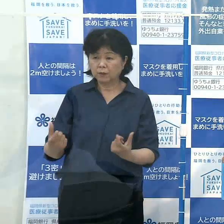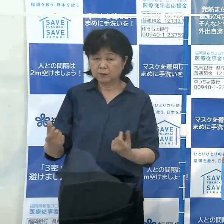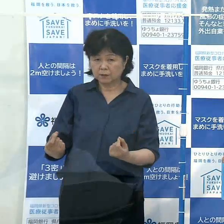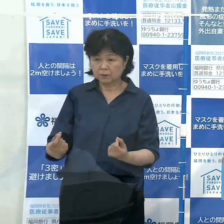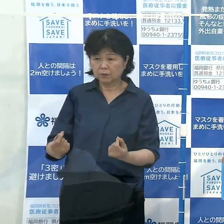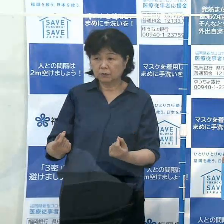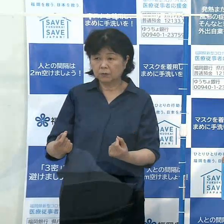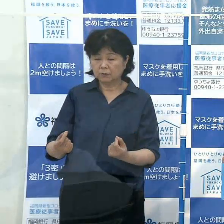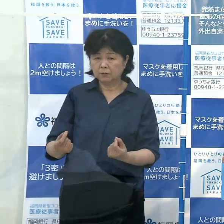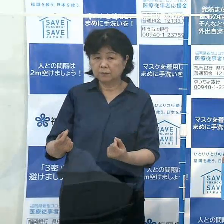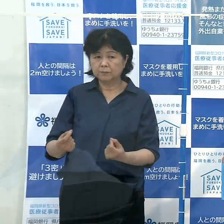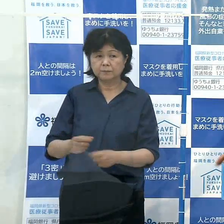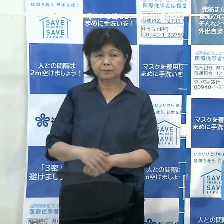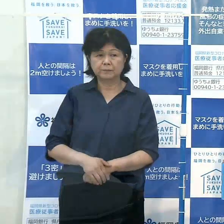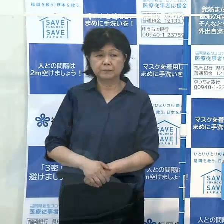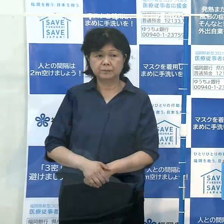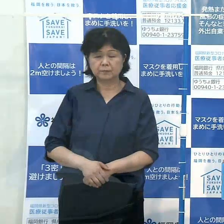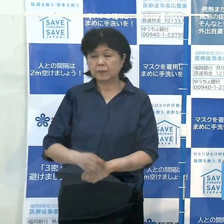味では、